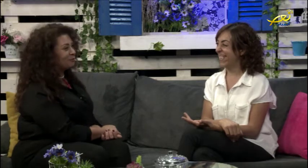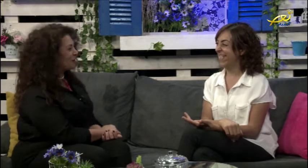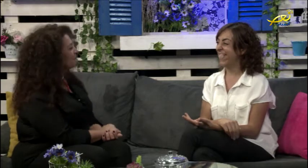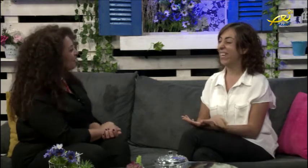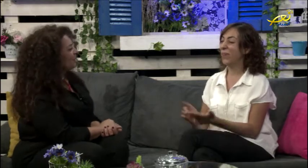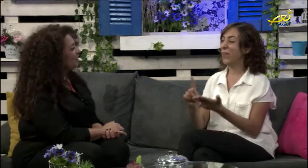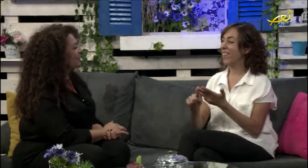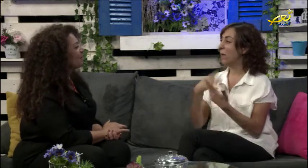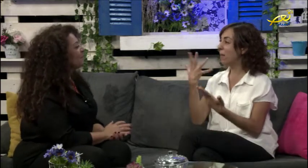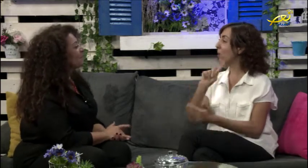نفهم.